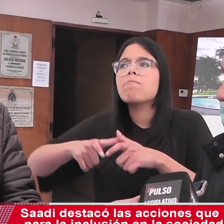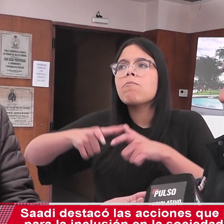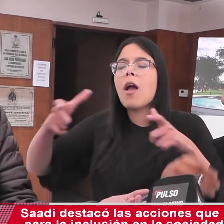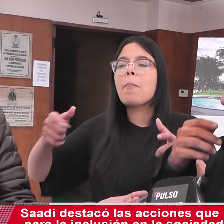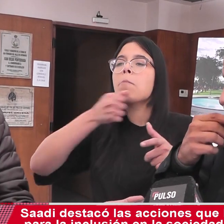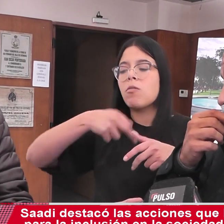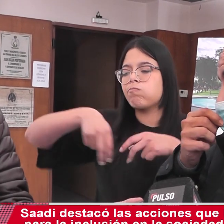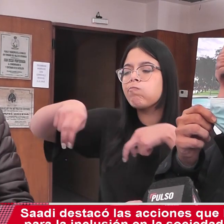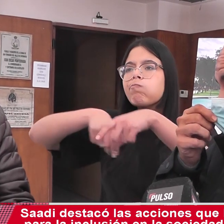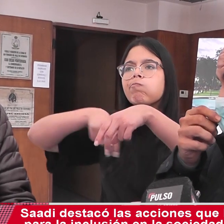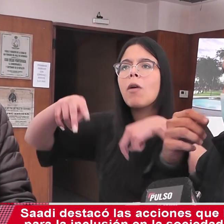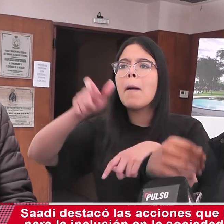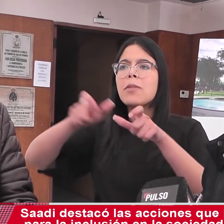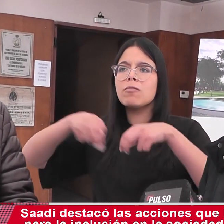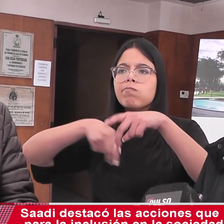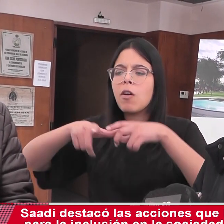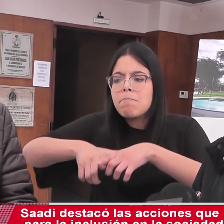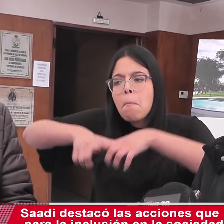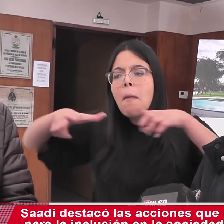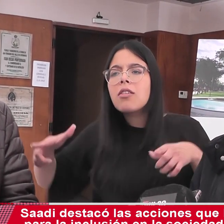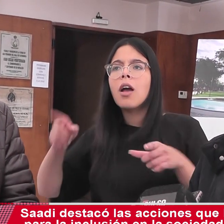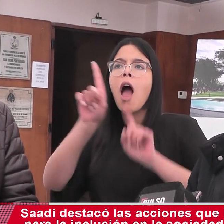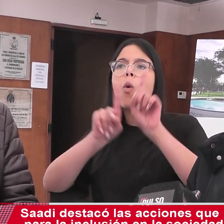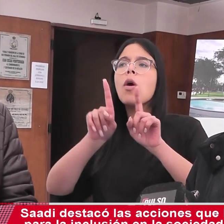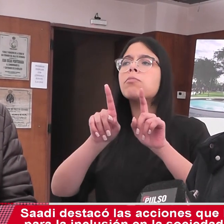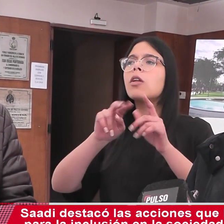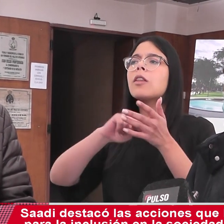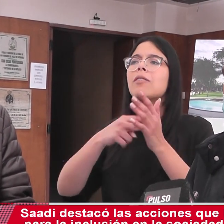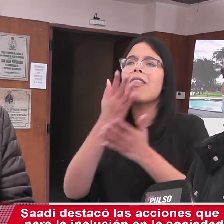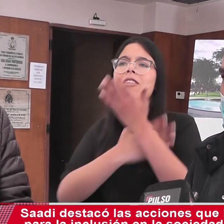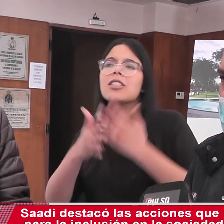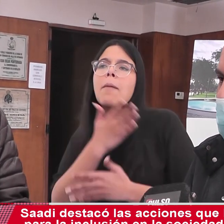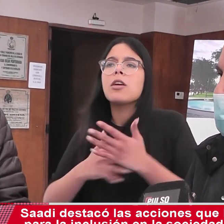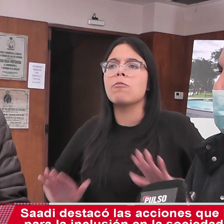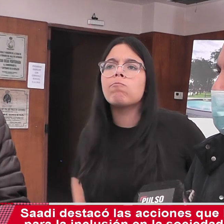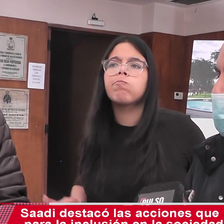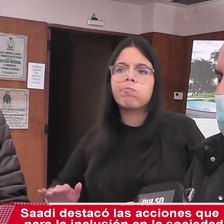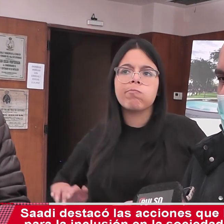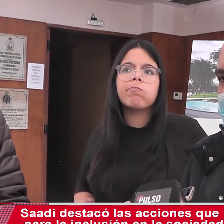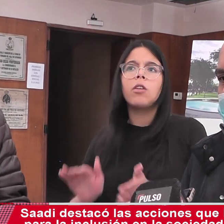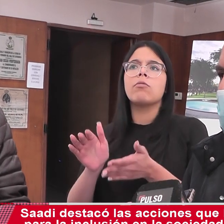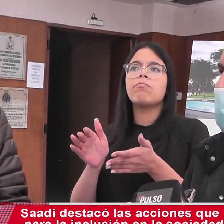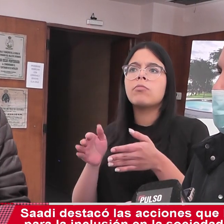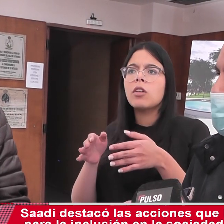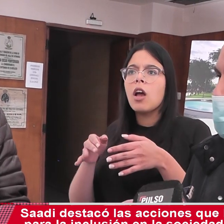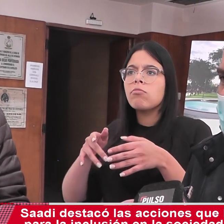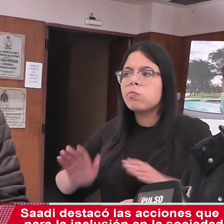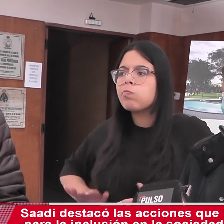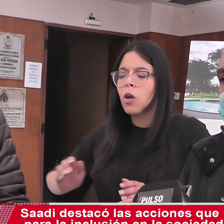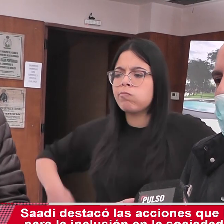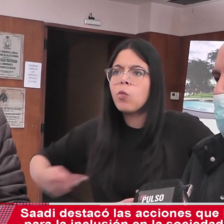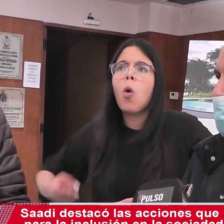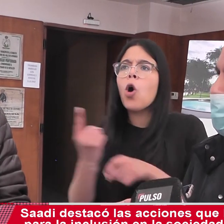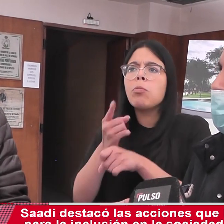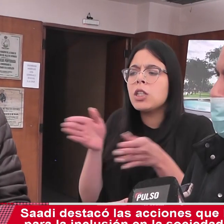las veredas, también hablo de las personas con alguna cierta discapacidad motriz, que tienen que trasladarse en silla de ruedas